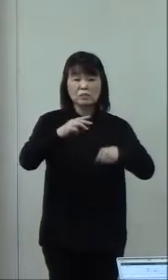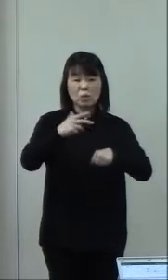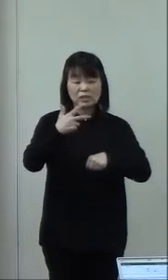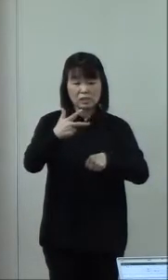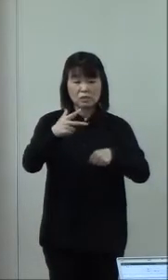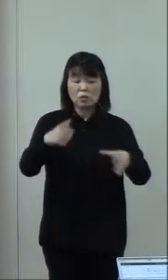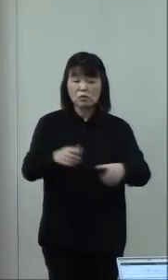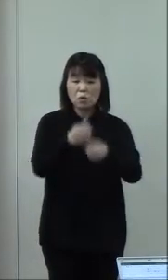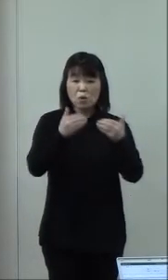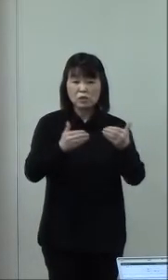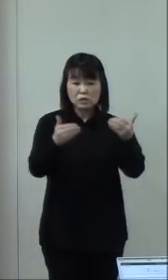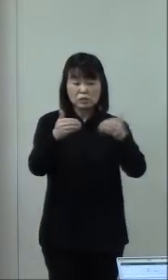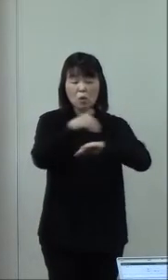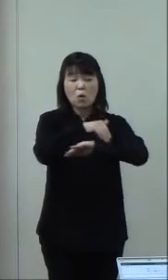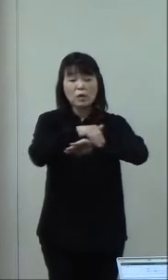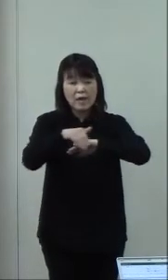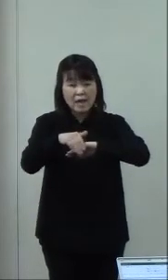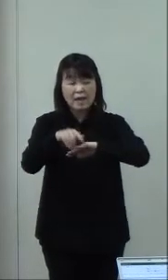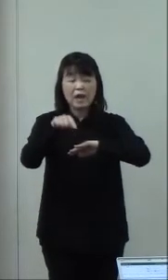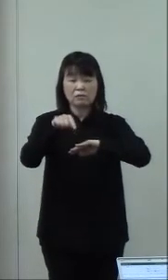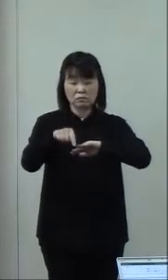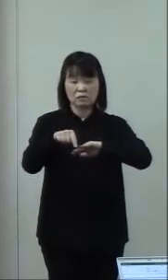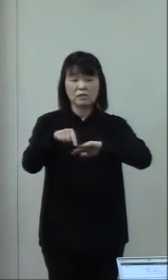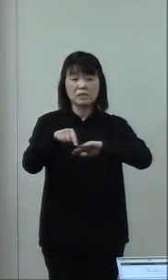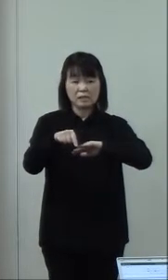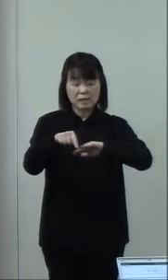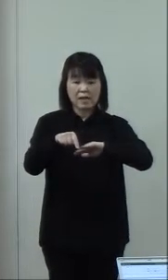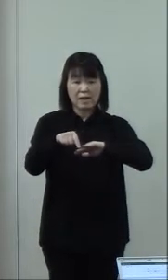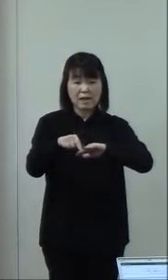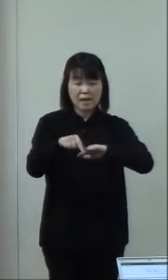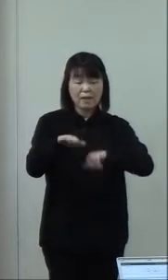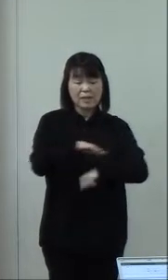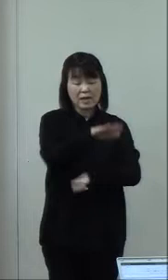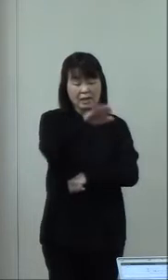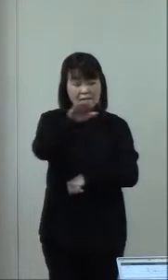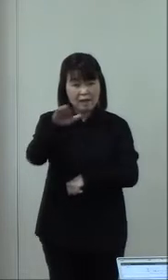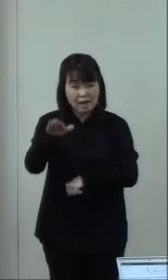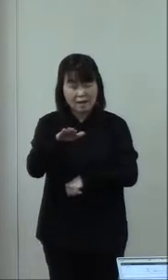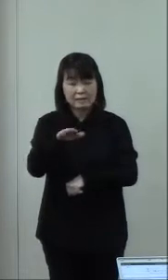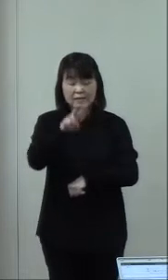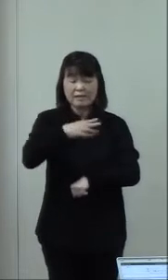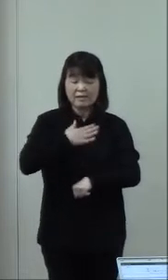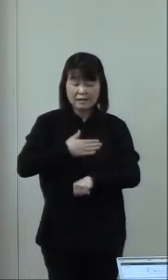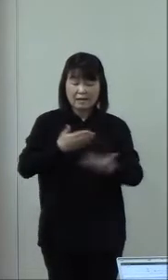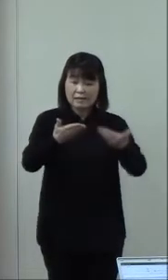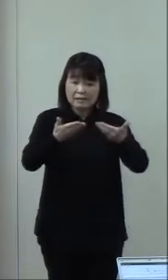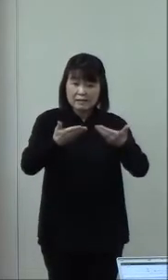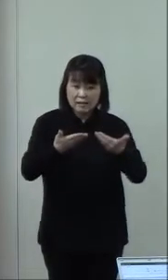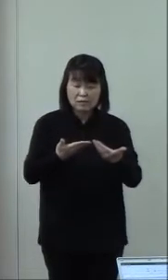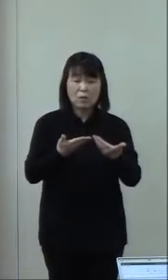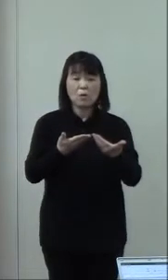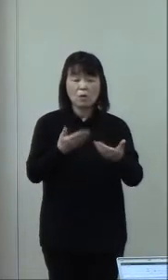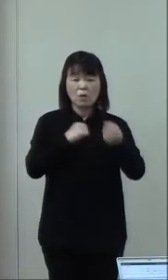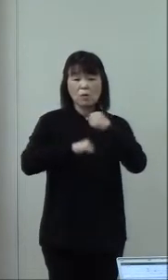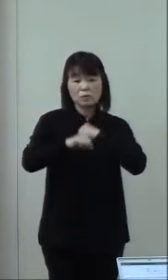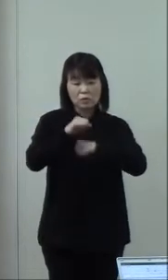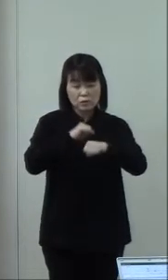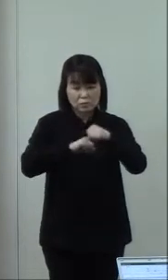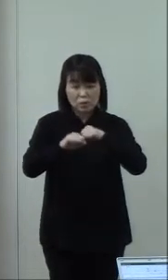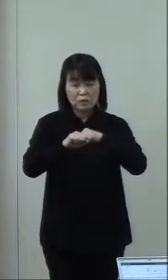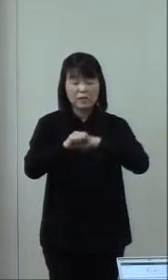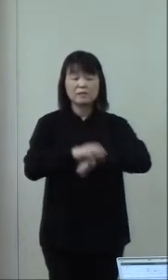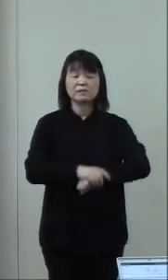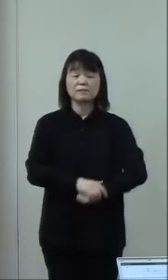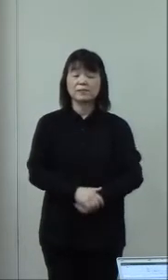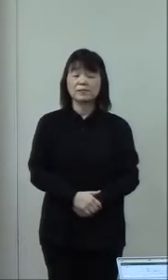りますんでこの将来像基本計画についてですねしっかりと皆さん方にご理解をいただくような、取り組みをしてまいりたいというふうに